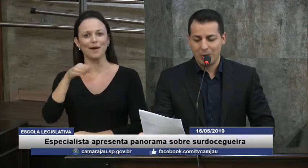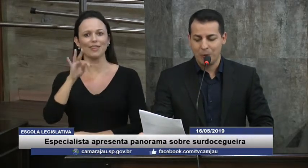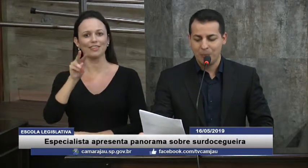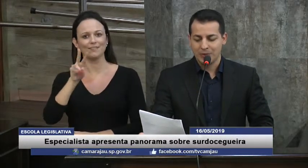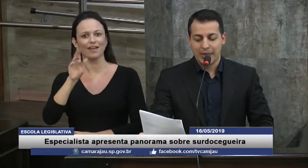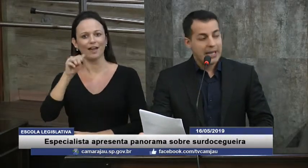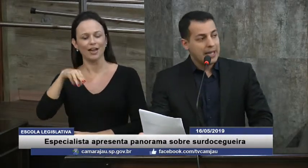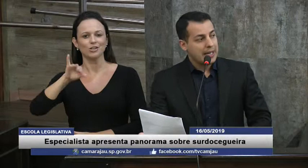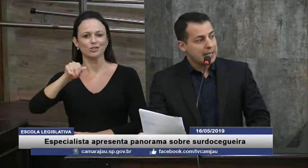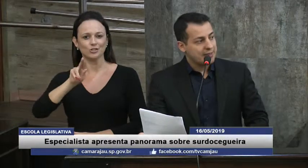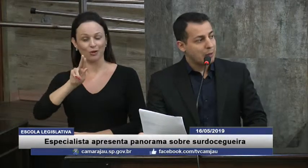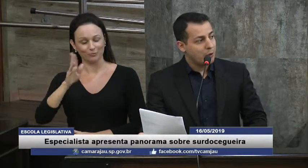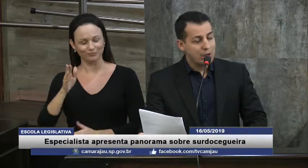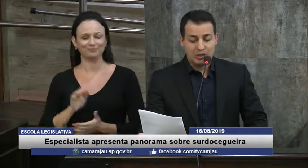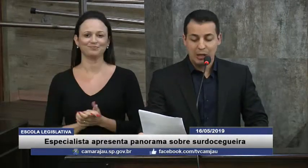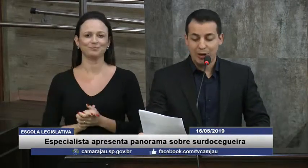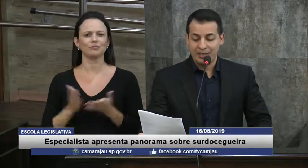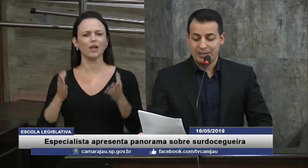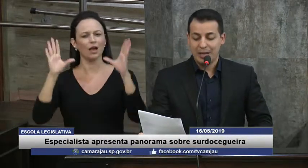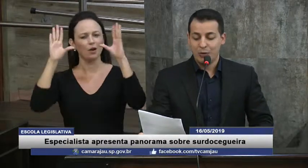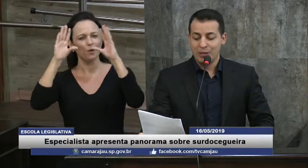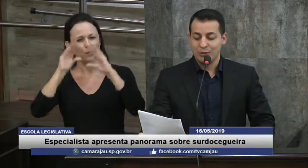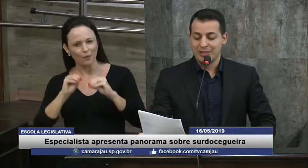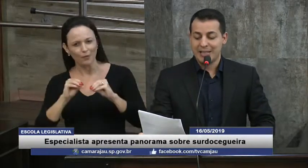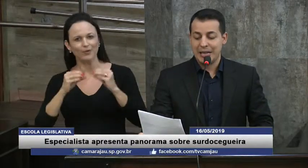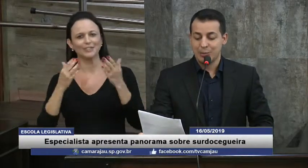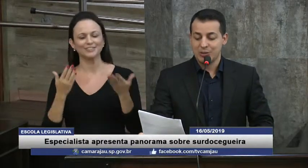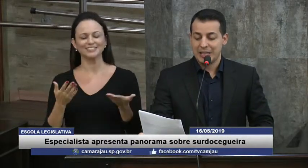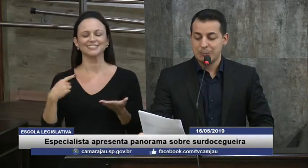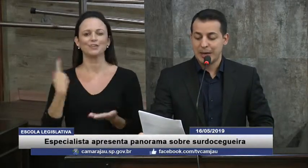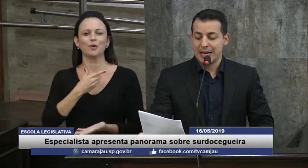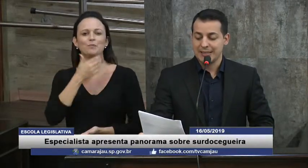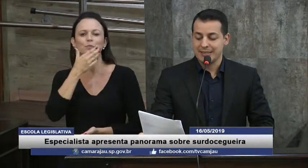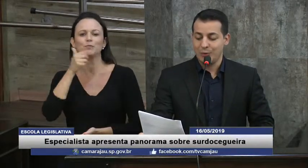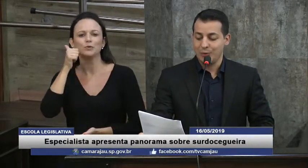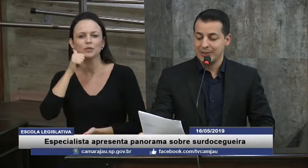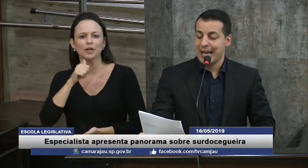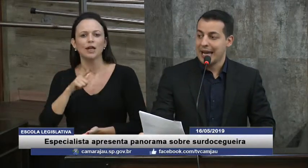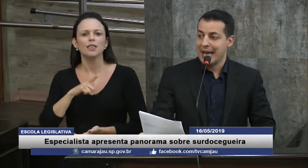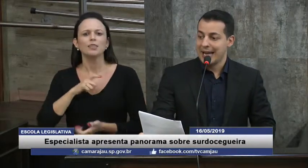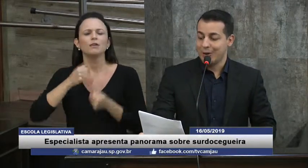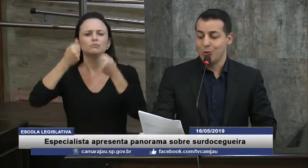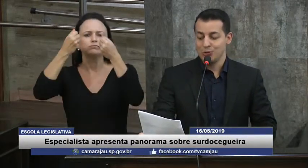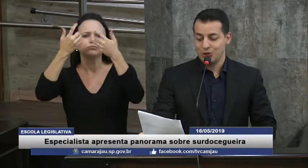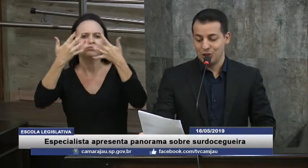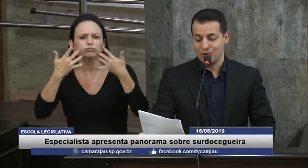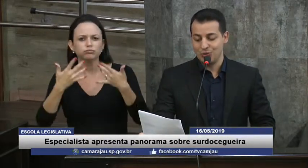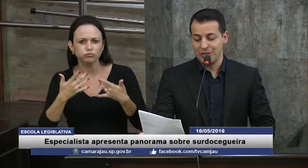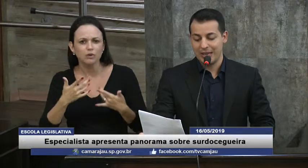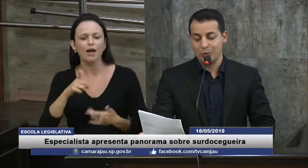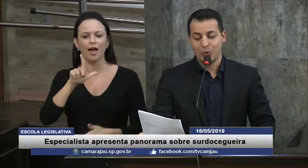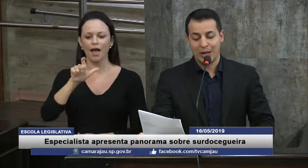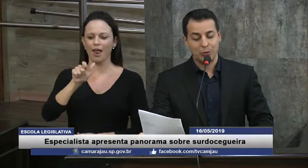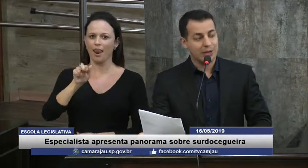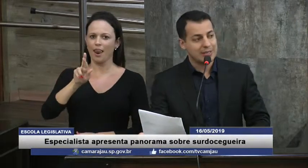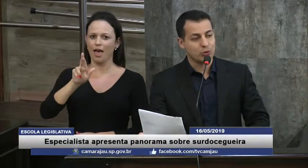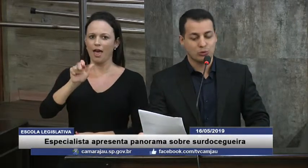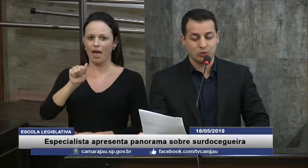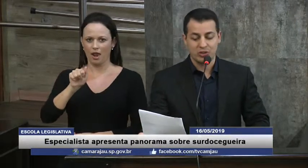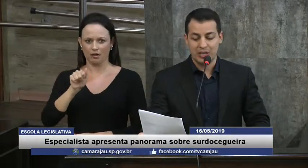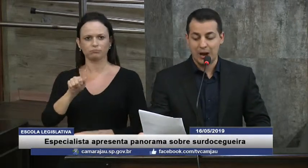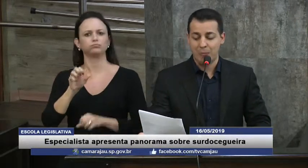youtube.com/TVCam Jaú. Nesta noite, senhoras e senhores, nós teremos a explanação da Lara Gontijo, que é